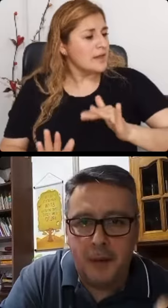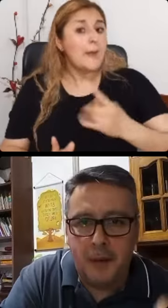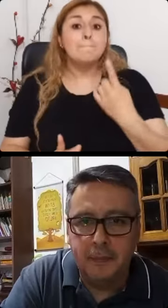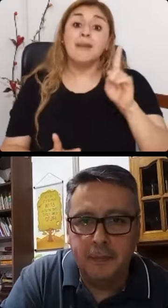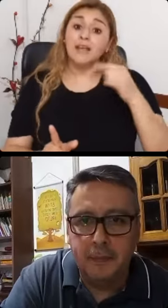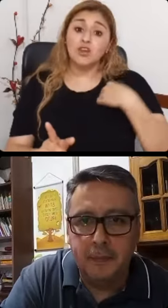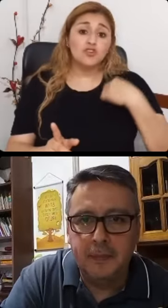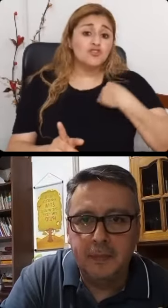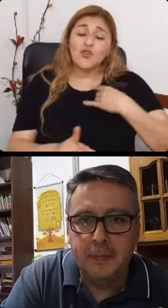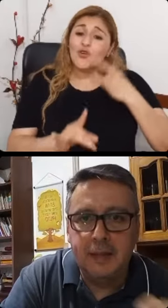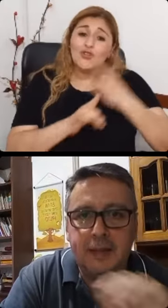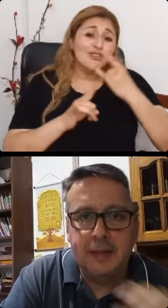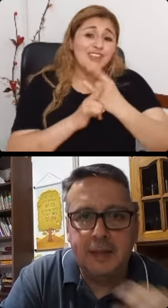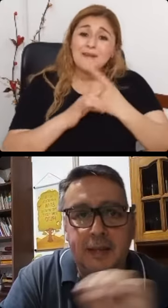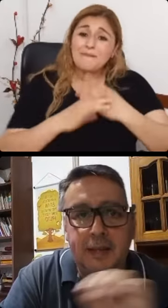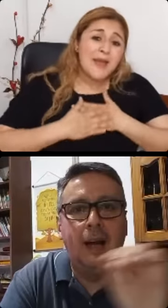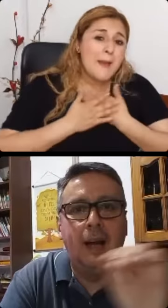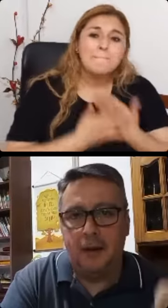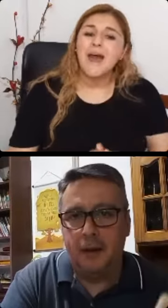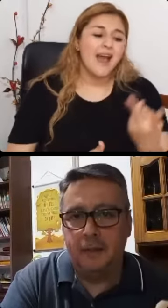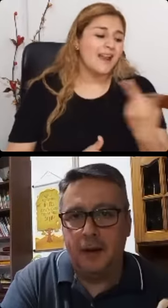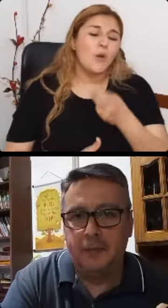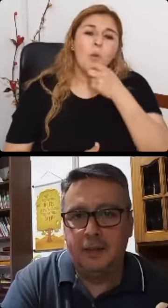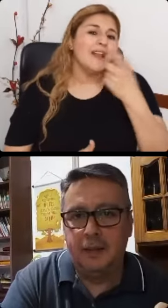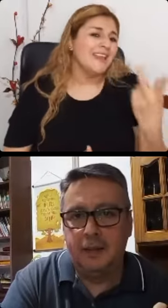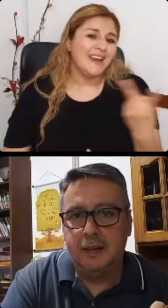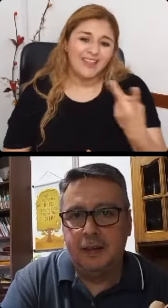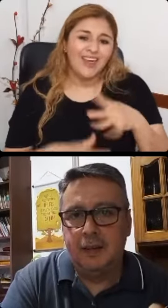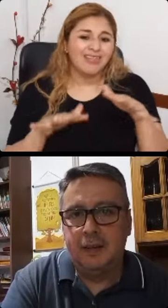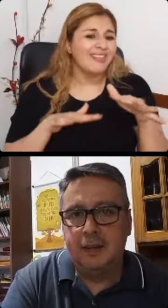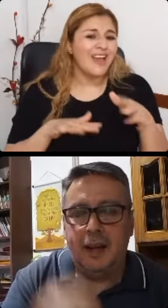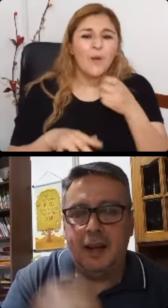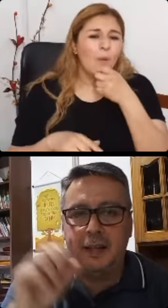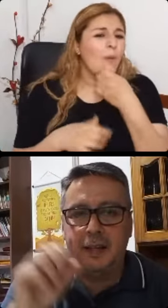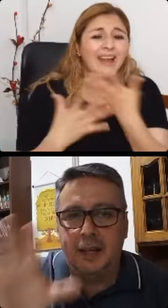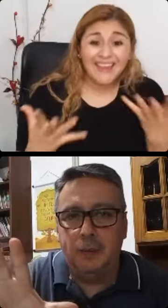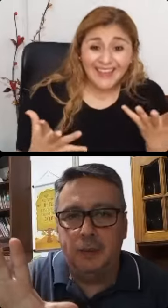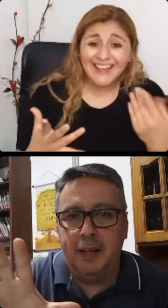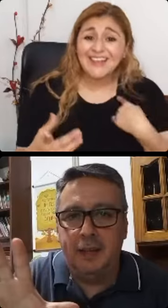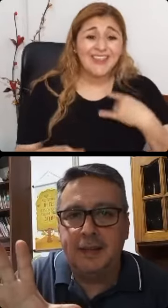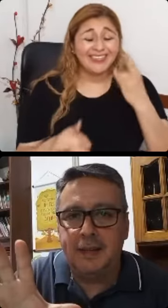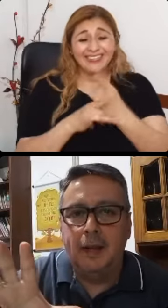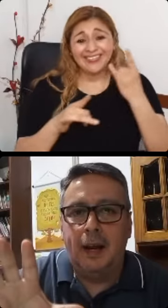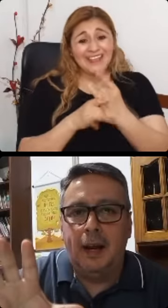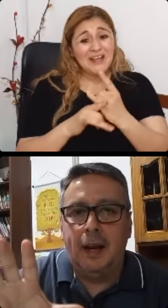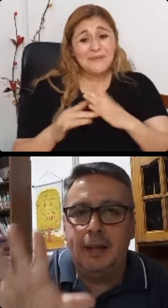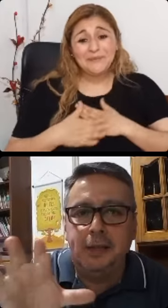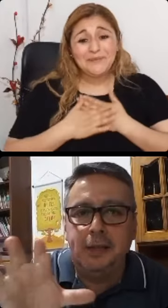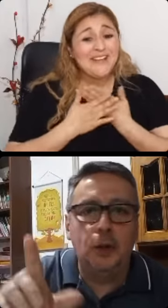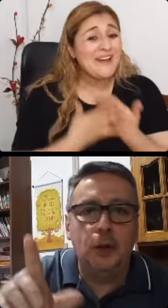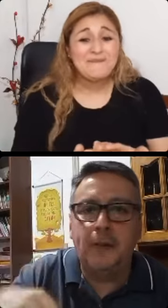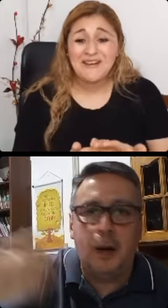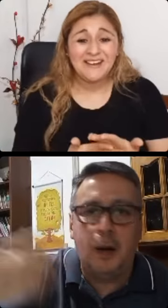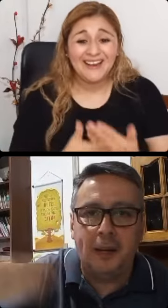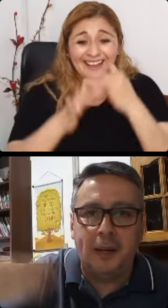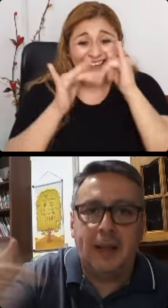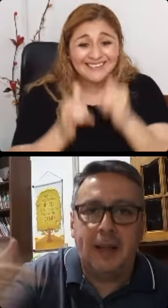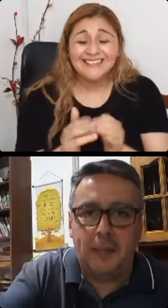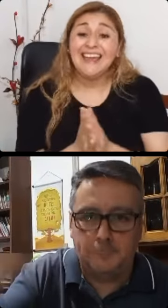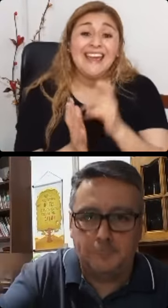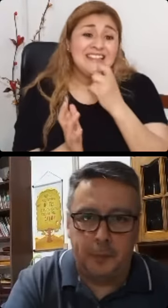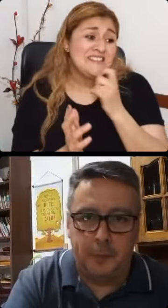amaba siempre la amaba sea que trajera un 10 el 10 el no iba a